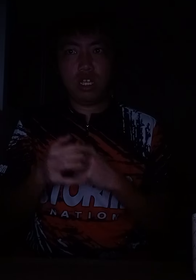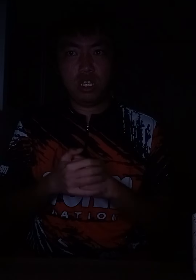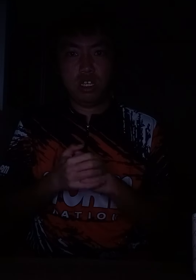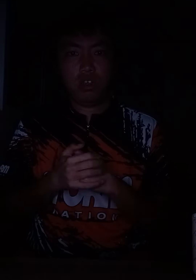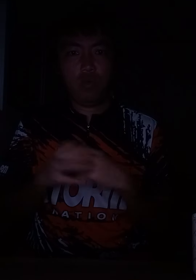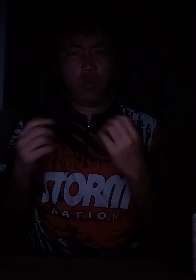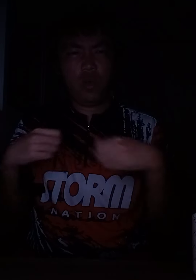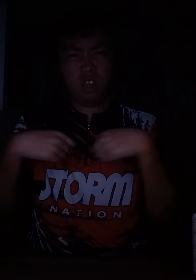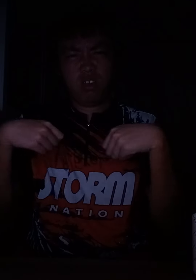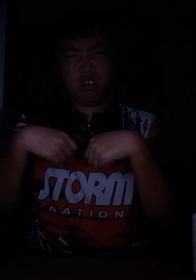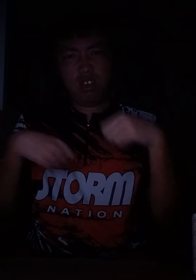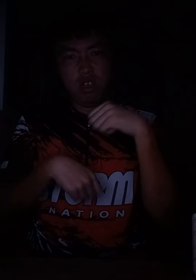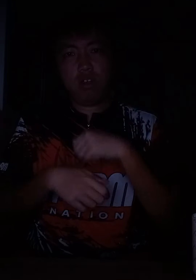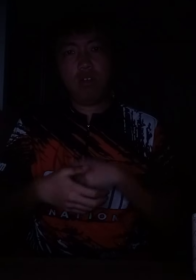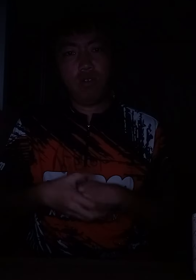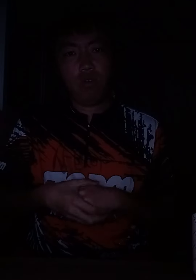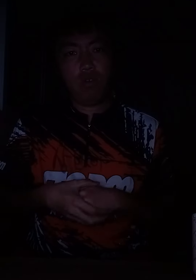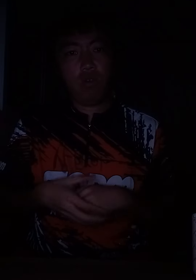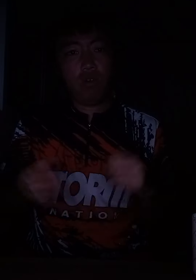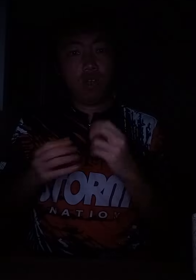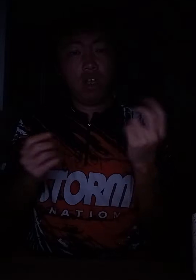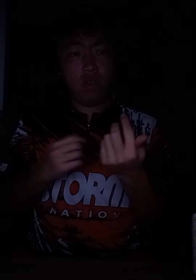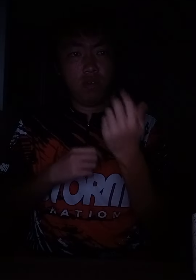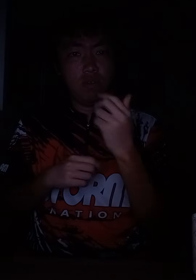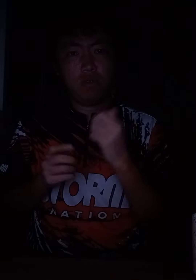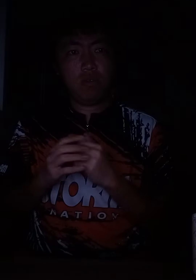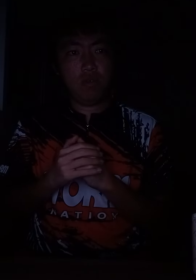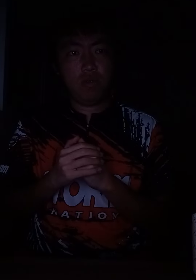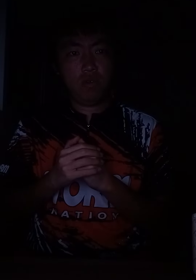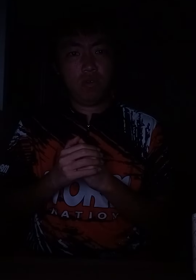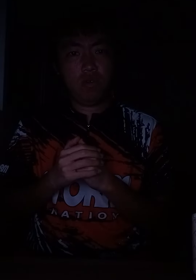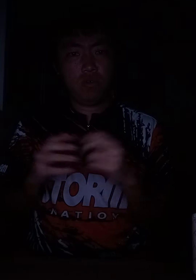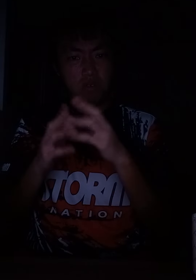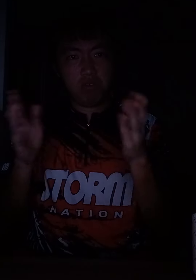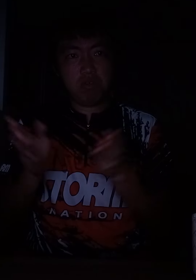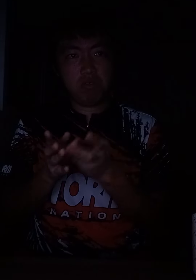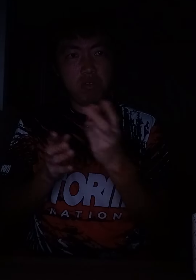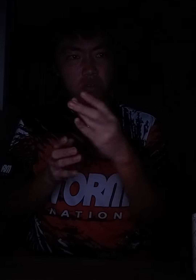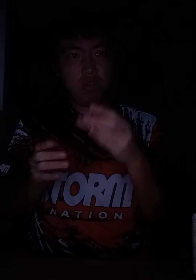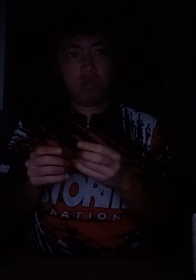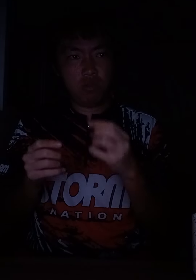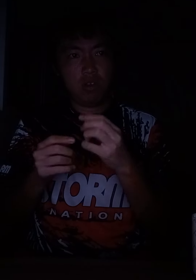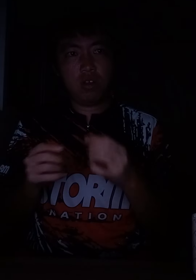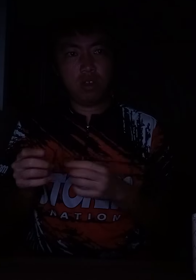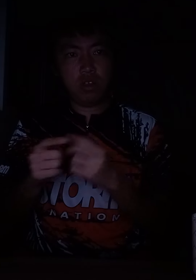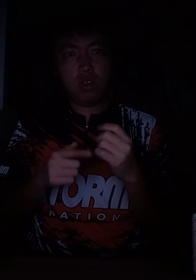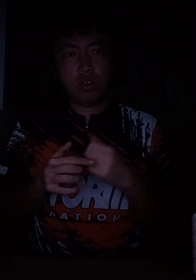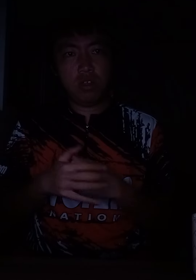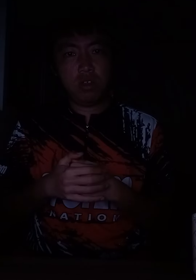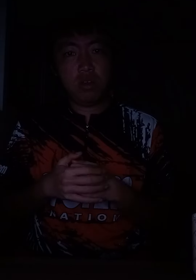폭행을 당했습니다. 잉크를 또 심지어 쓰시더라고요. 부정승차하는 경우도 많기 때문에 복지카드를 요구를